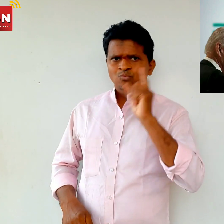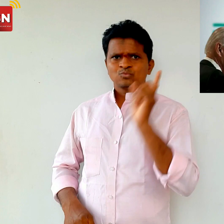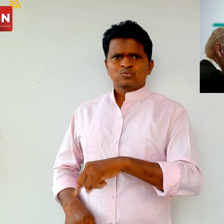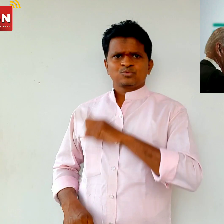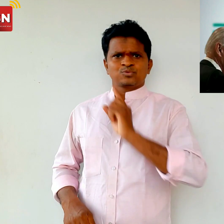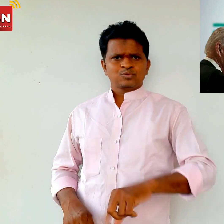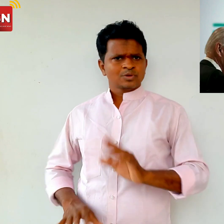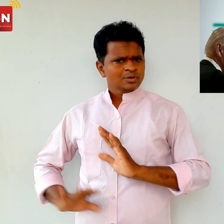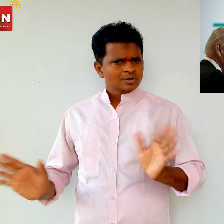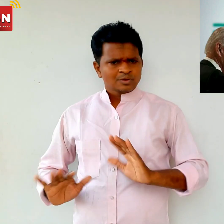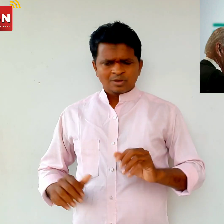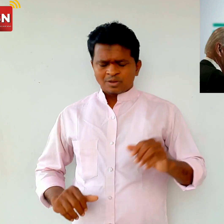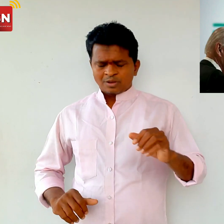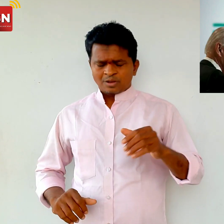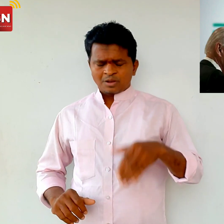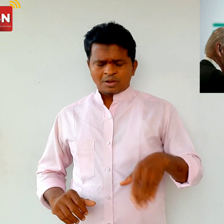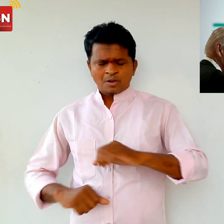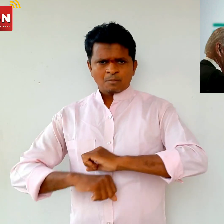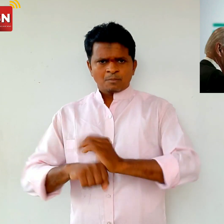స్వాయత్తమైనది అంధకారపు లోపడి